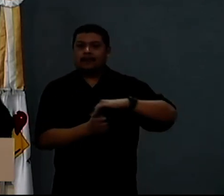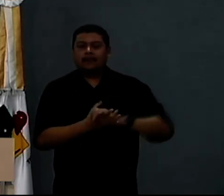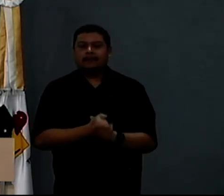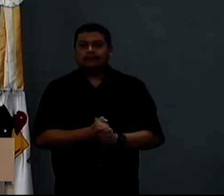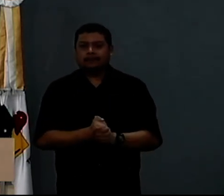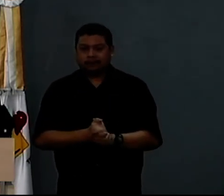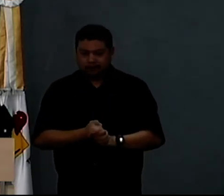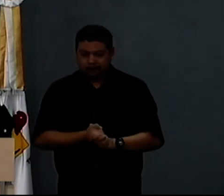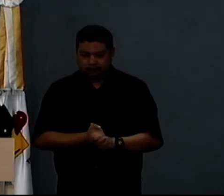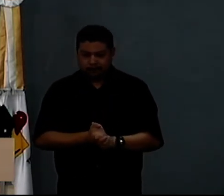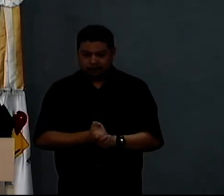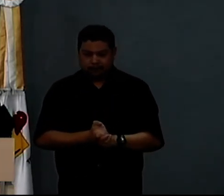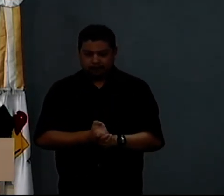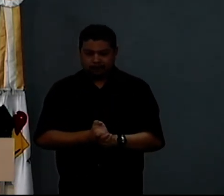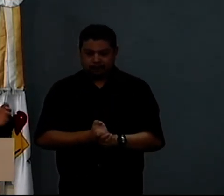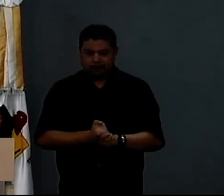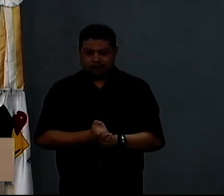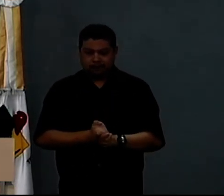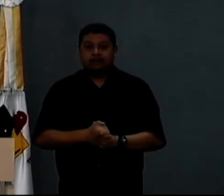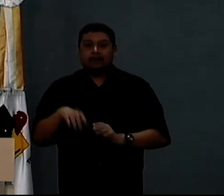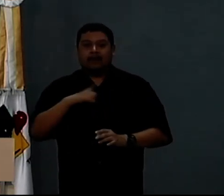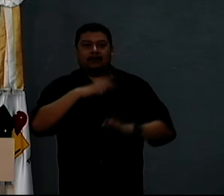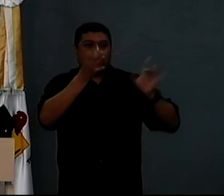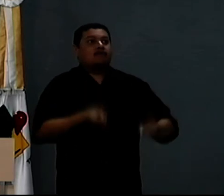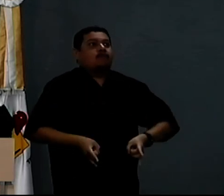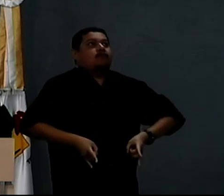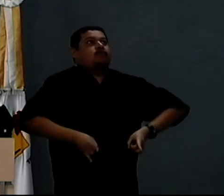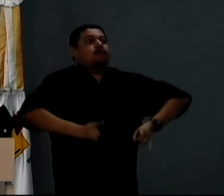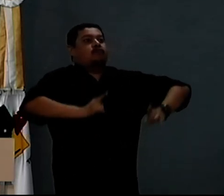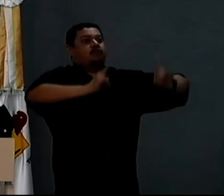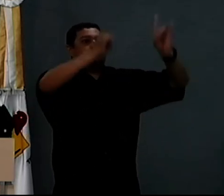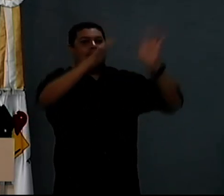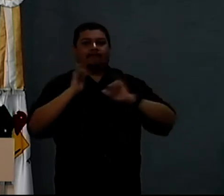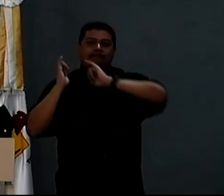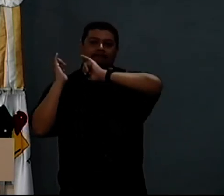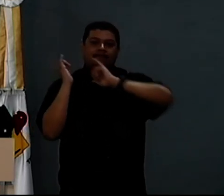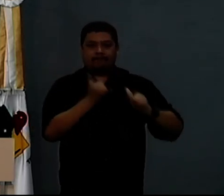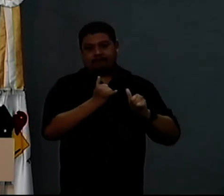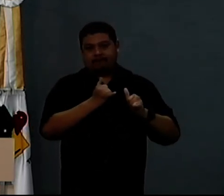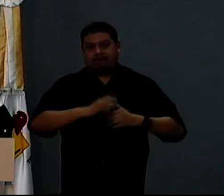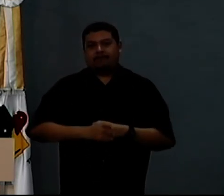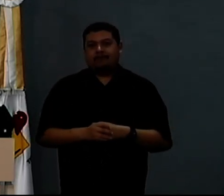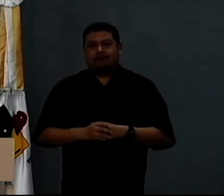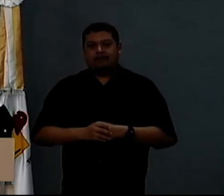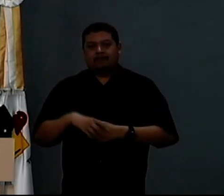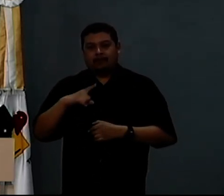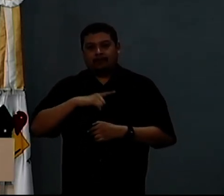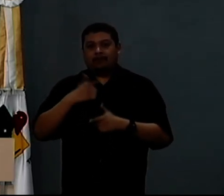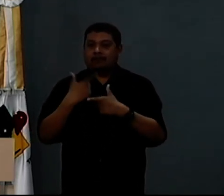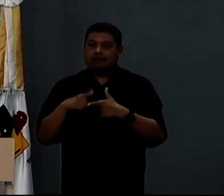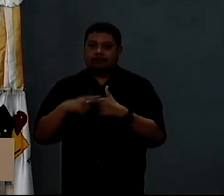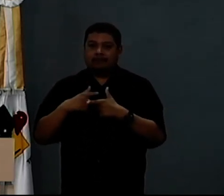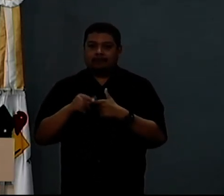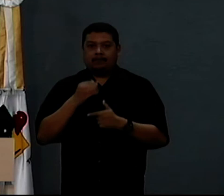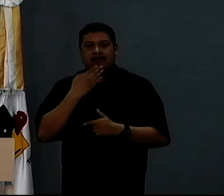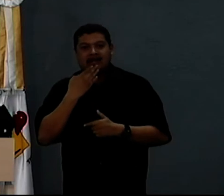tem aquele antigo prédio ali do SESI que está abandonado, pessoas de várias maneiras têm ali dentro, são situações gritantes, né? Pessoas